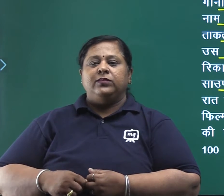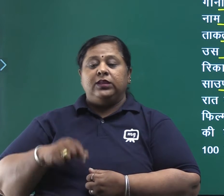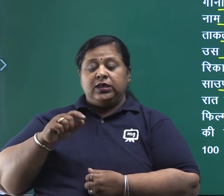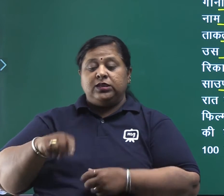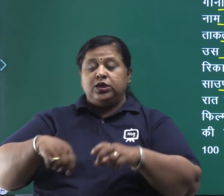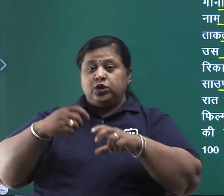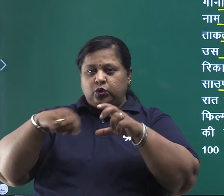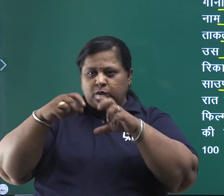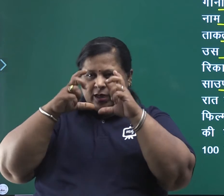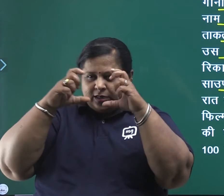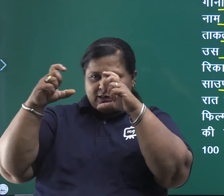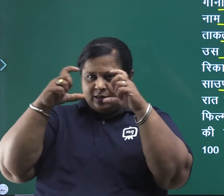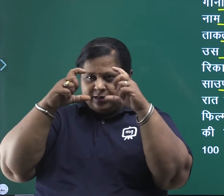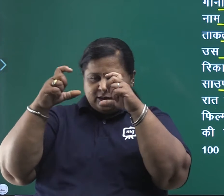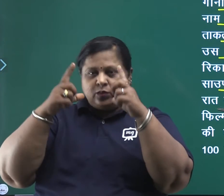इसकी शूटिंग